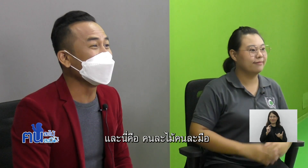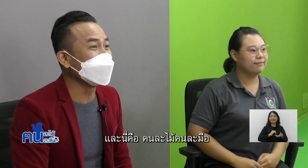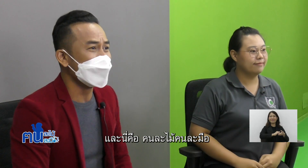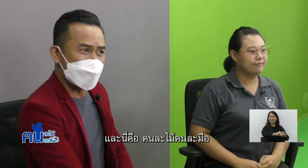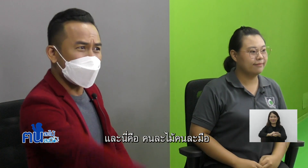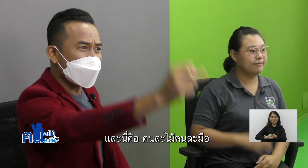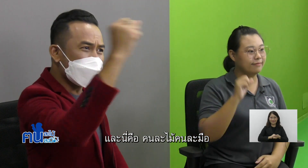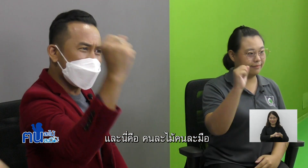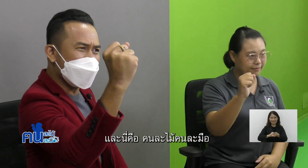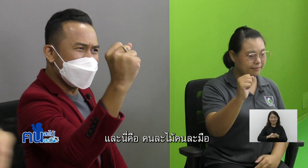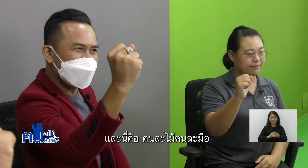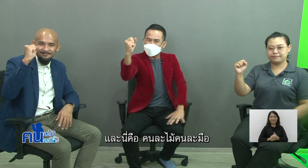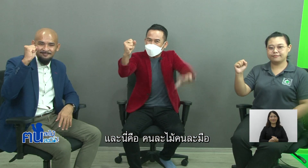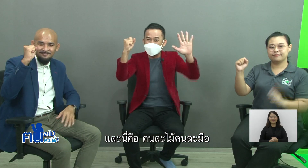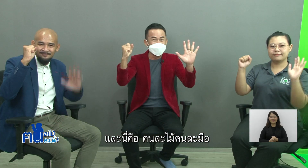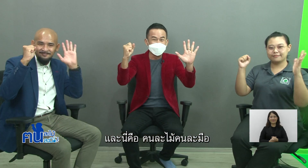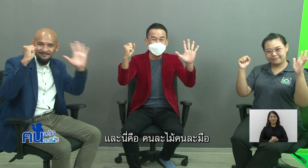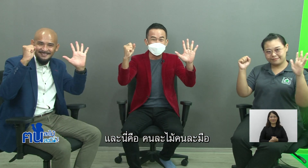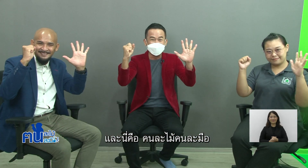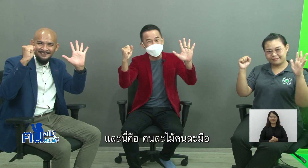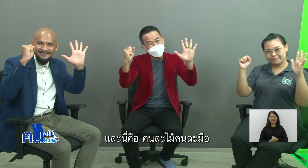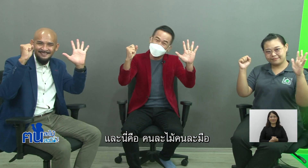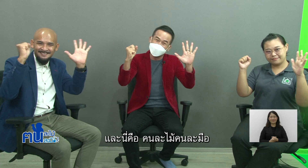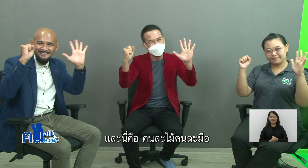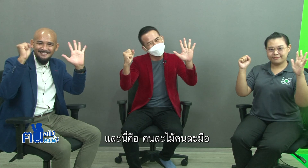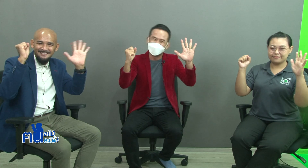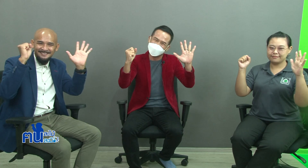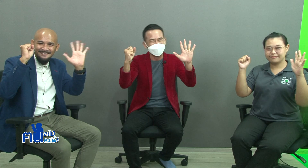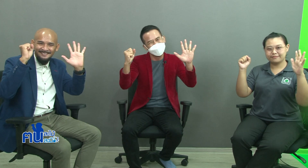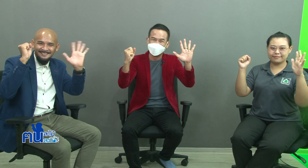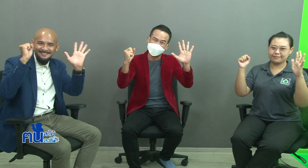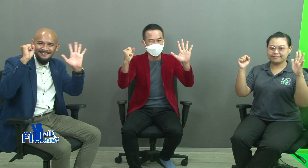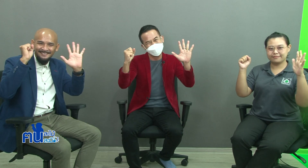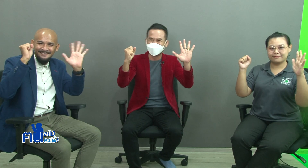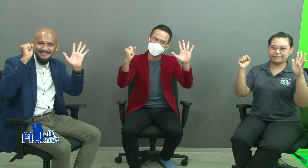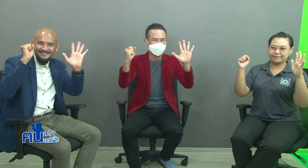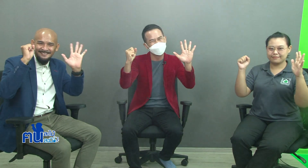และนี่คือคนละไม้คนละมือ